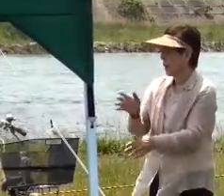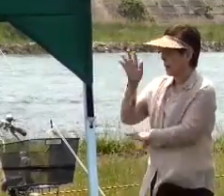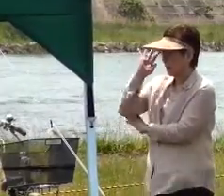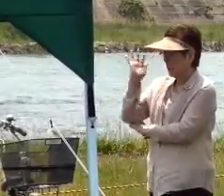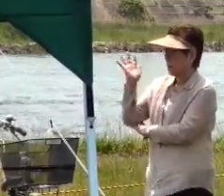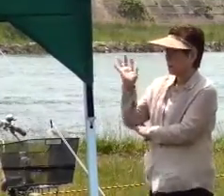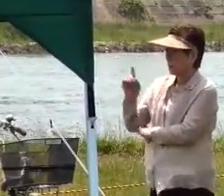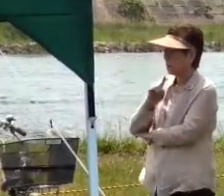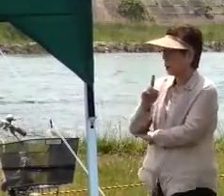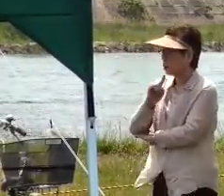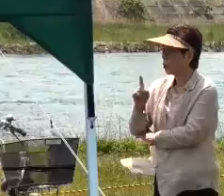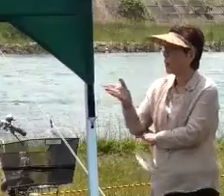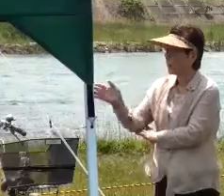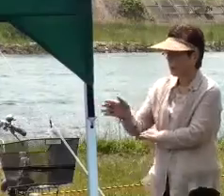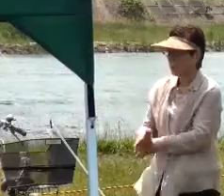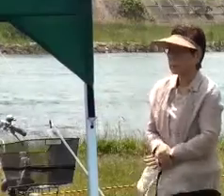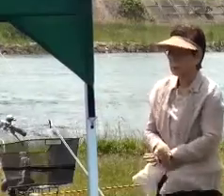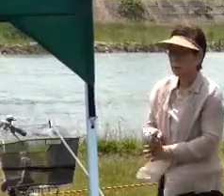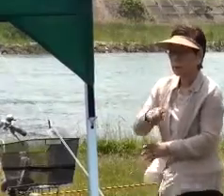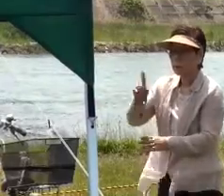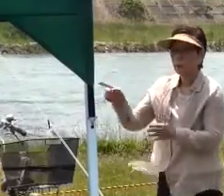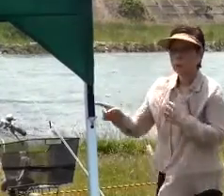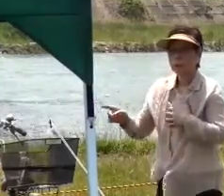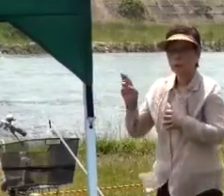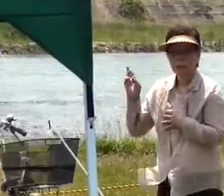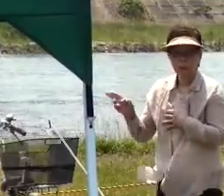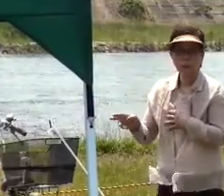皆さんもよくご存知だと思いますが、